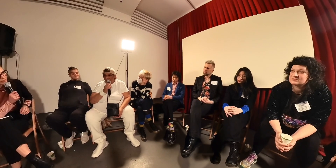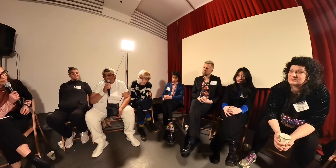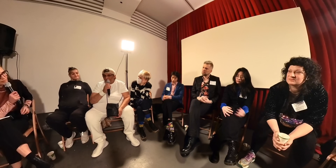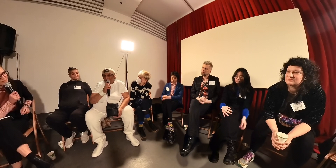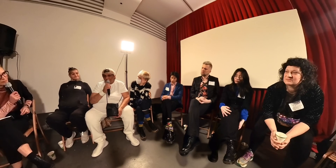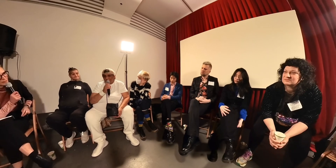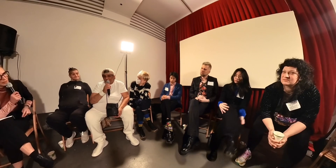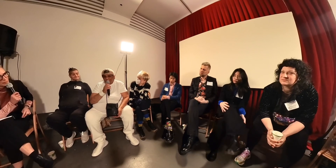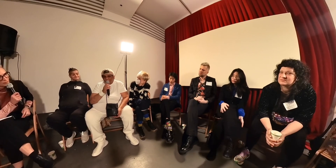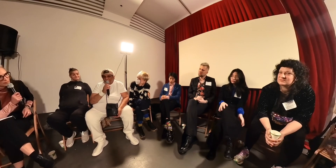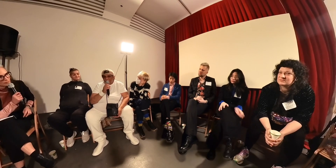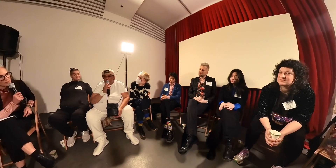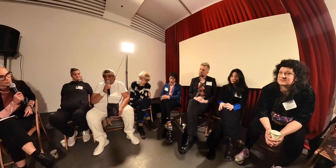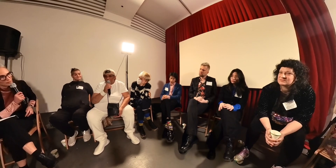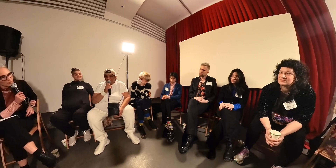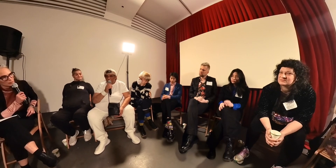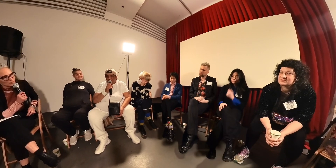co bych vám ještě k tomu řekla, prostě